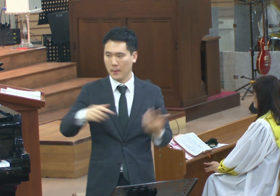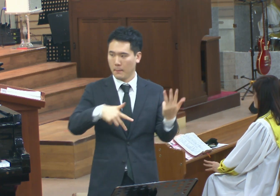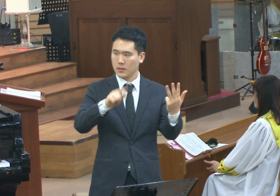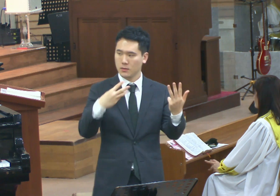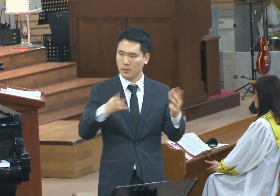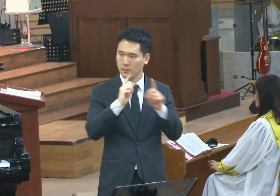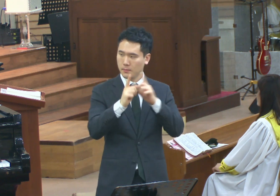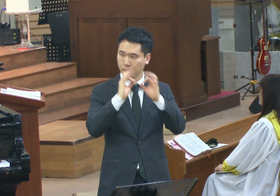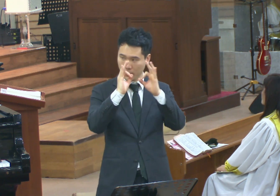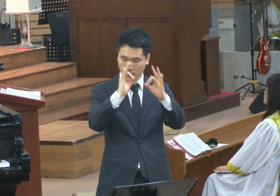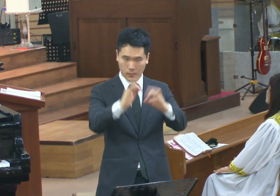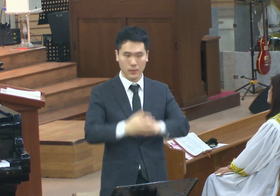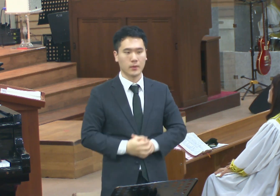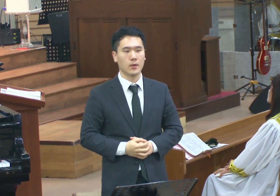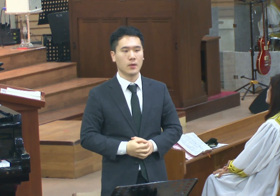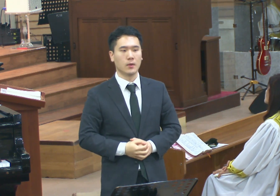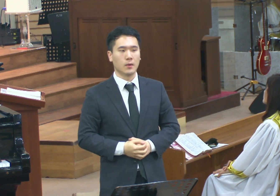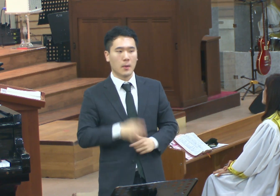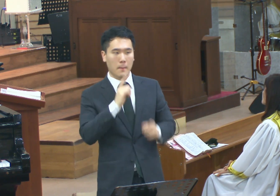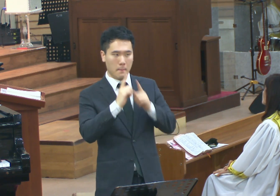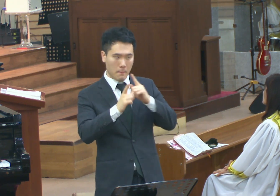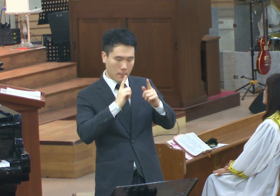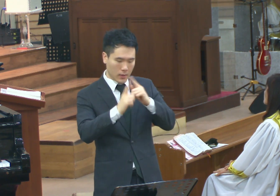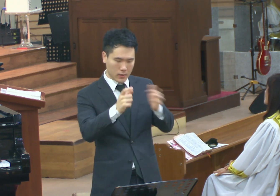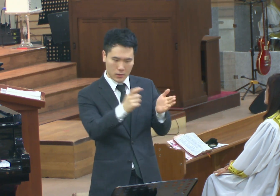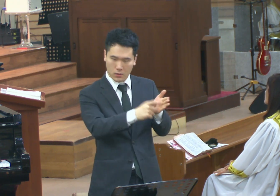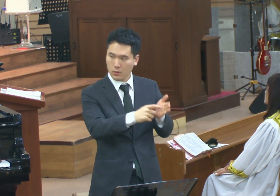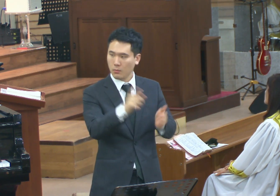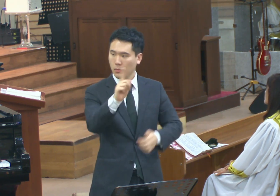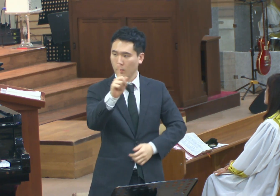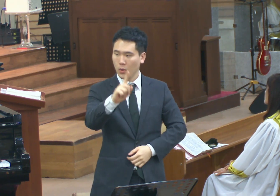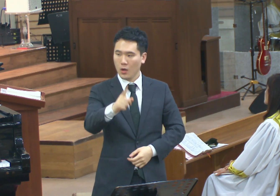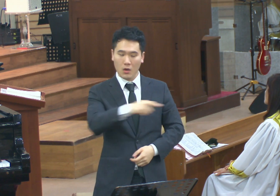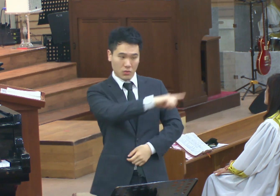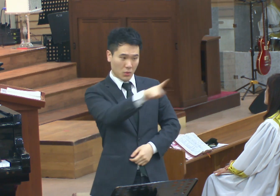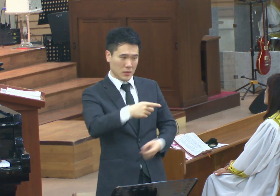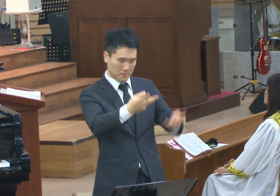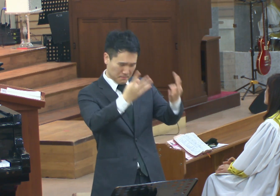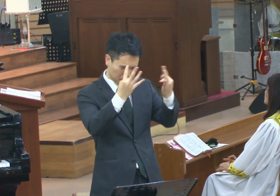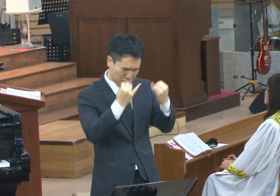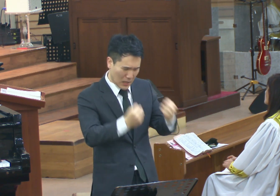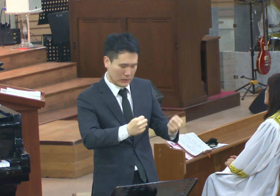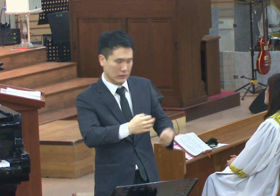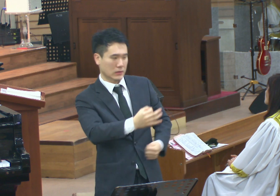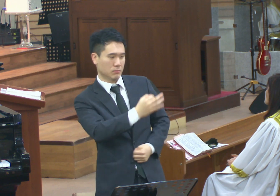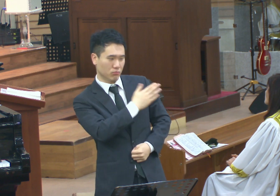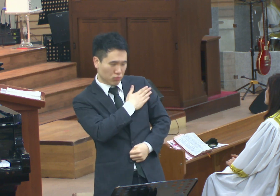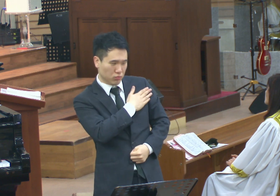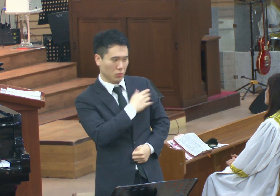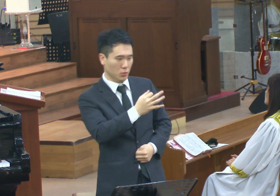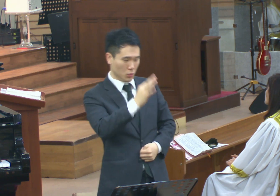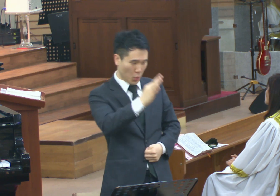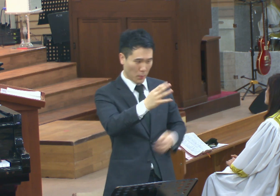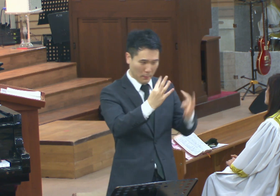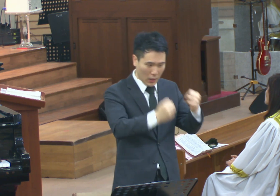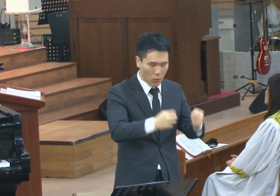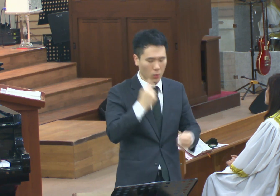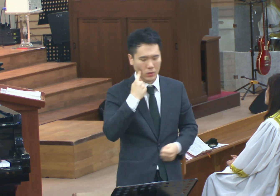보시면 말하여 이르되 너희는 많은 재산과 심이 많은 가축과 은과 금과 구리와 새와 심이 많은